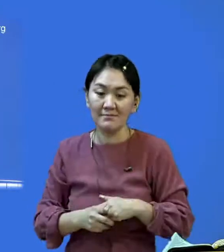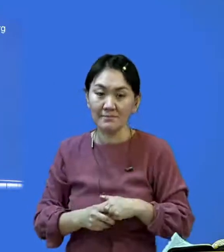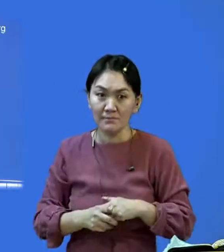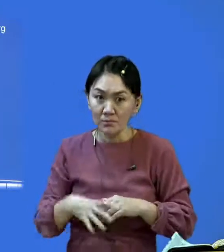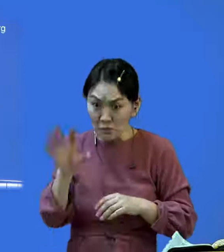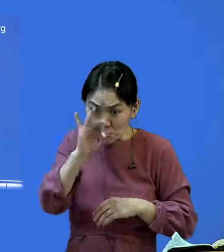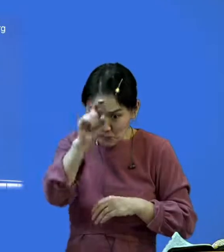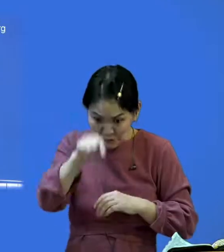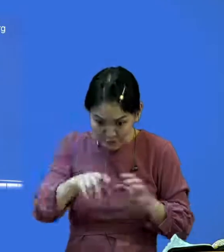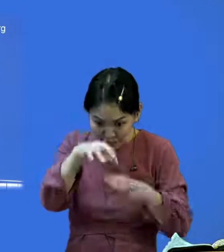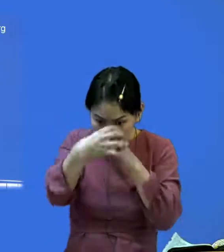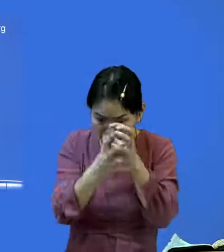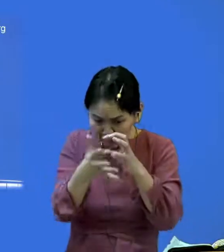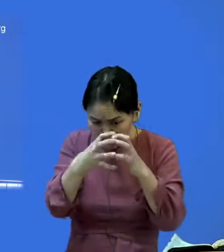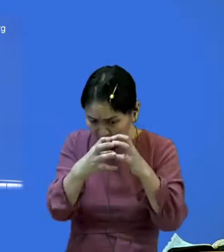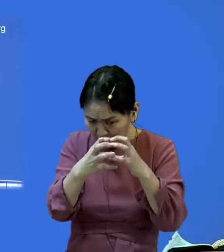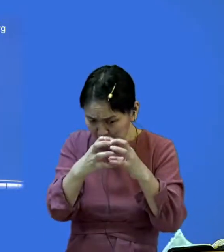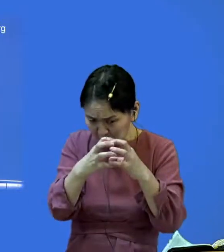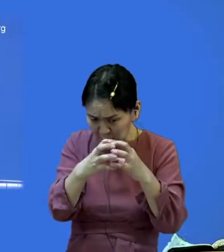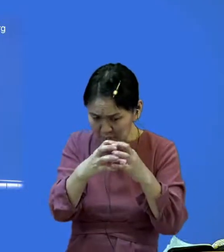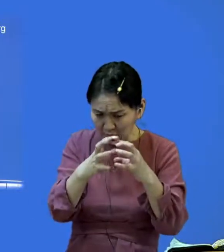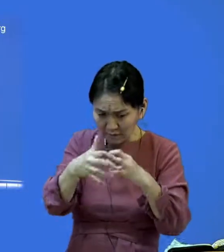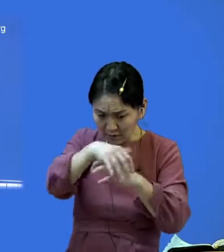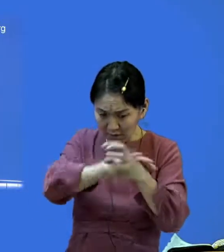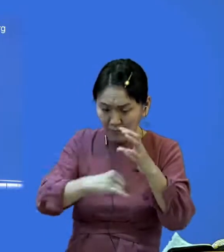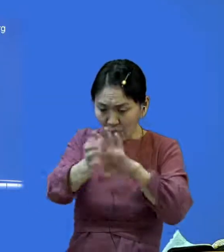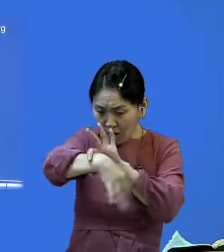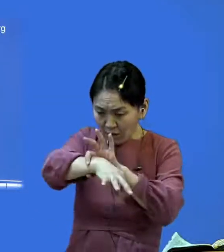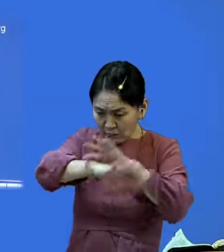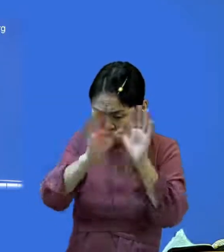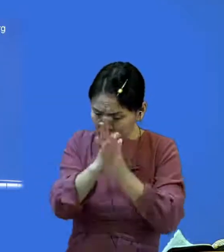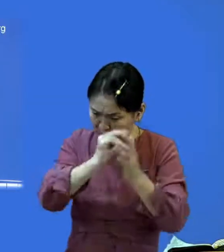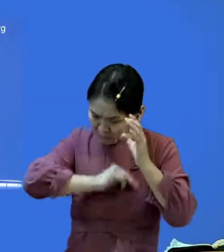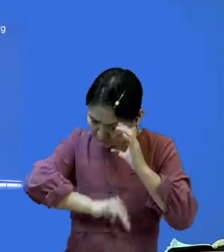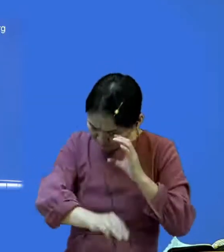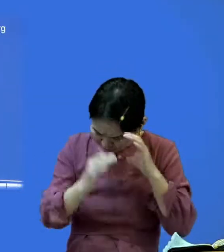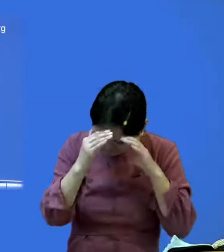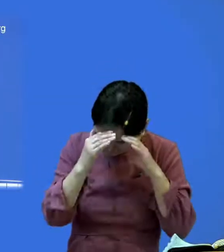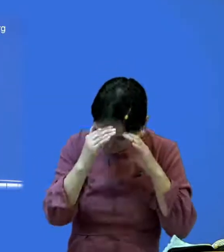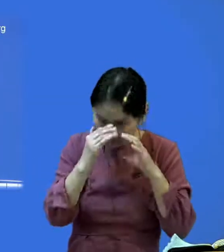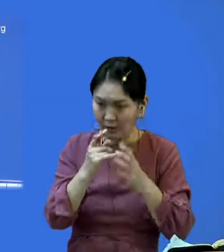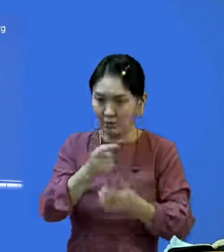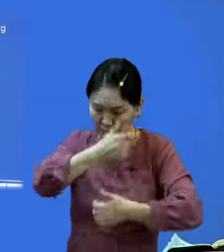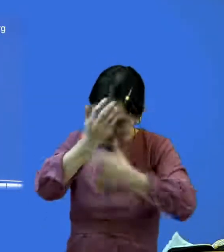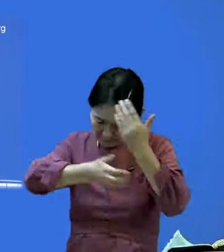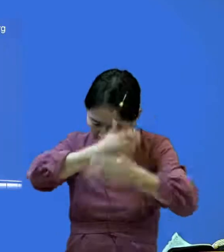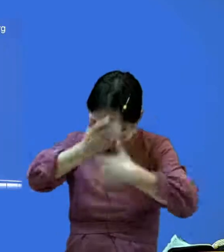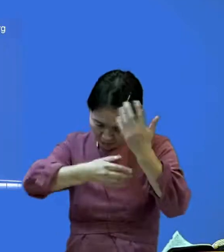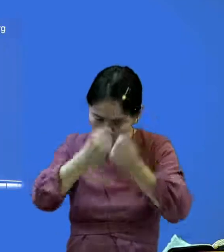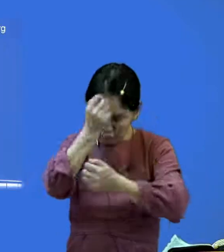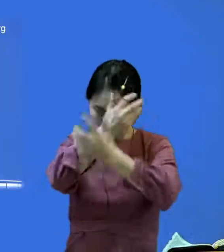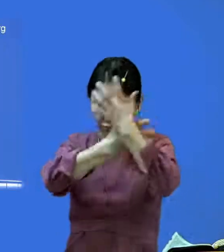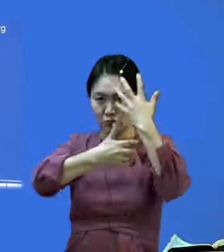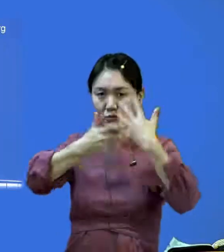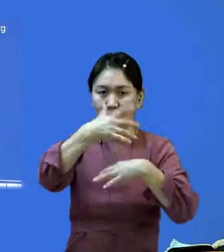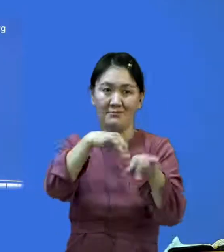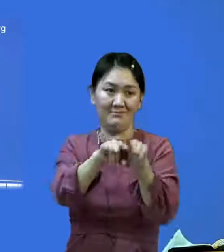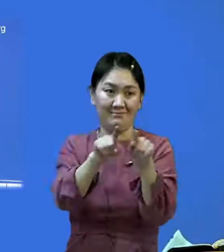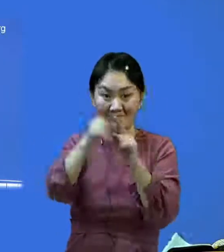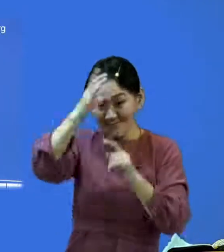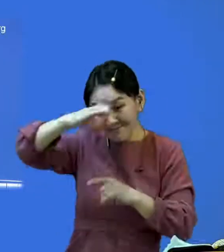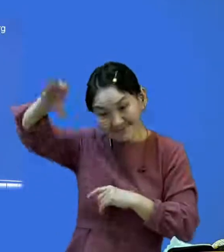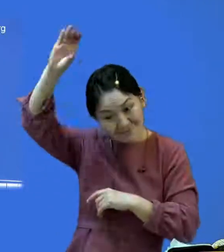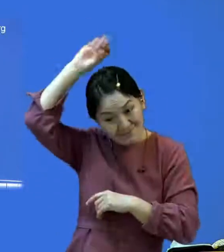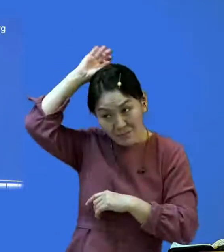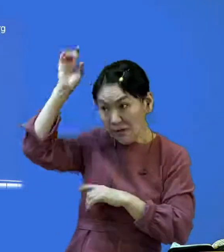зөвхөн энэ ертөнцийн хоосон зүйл тийм ээ. Темирхүү зүйлийг л хайж төөрөлцөөр байна. Соломон хаан бол энэ ертөнц дээрх